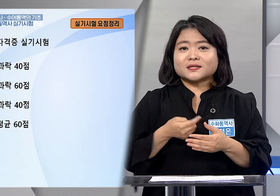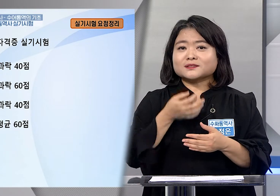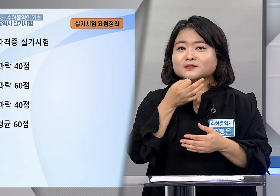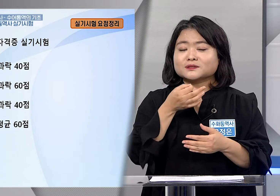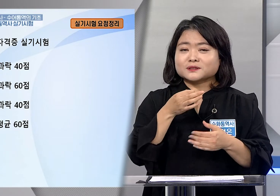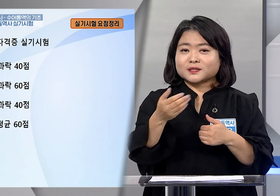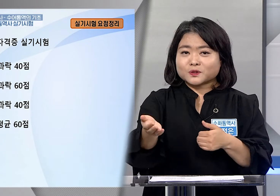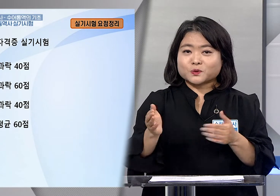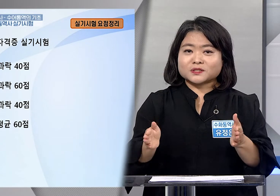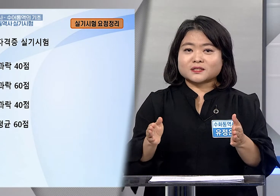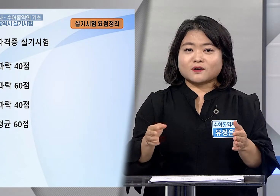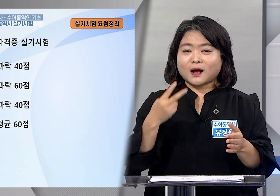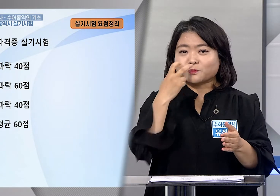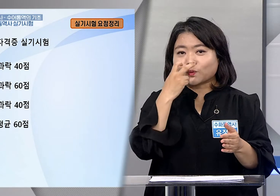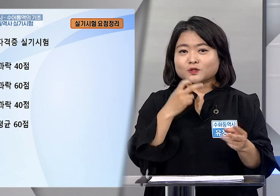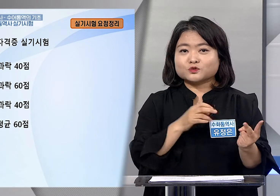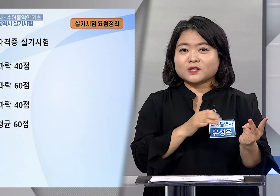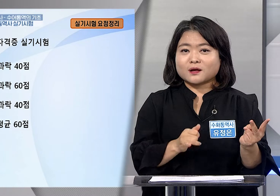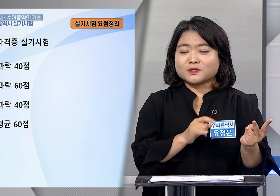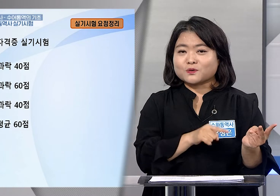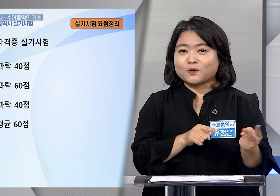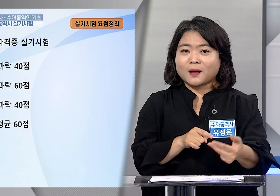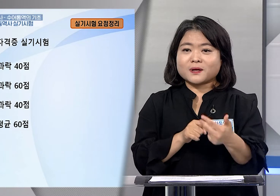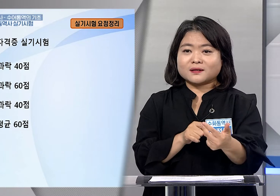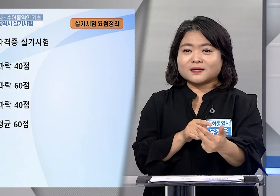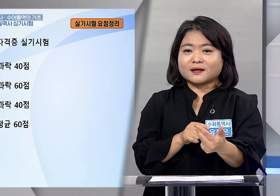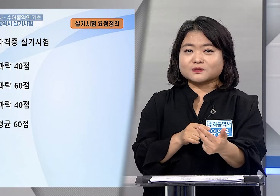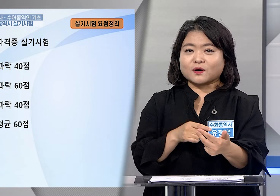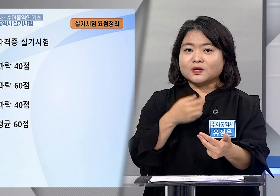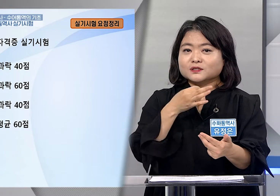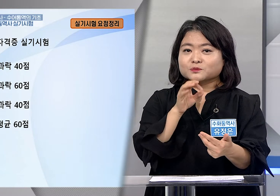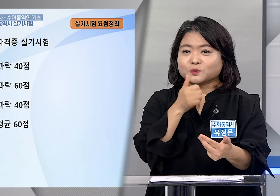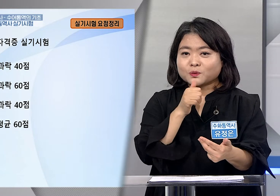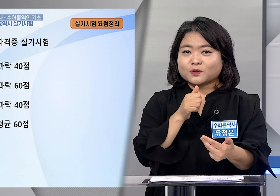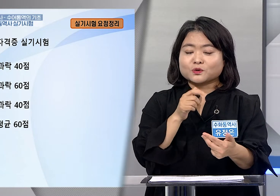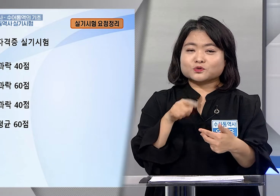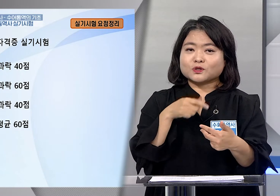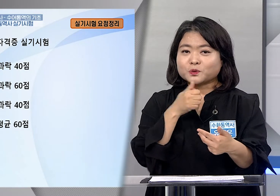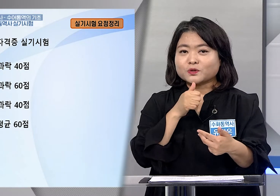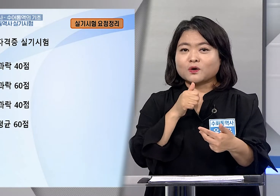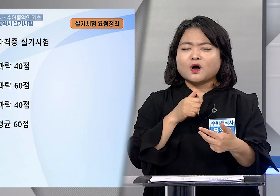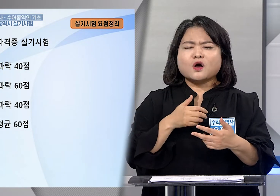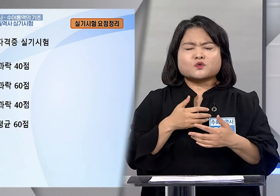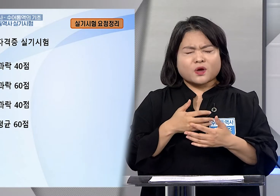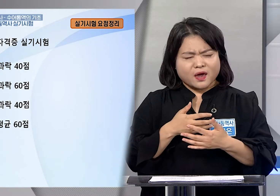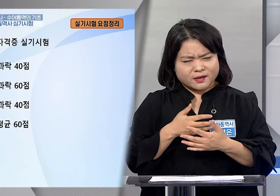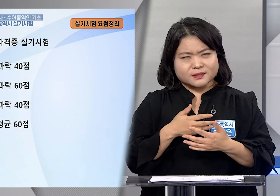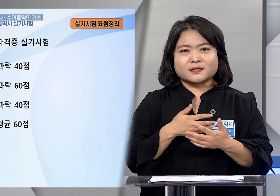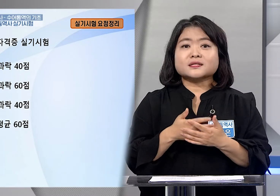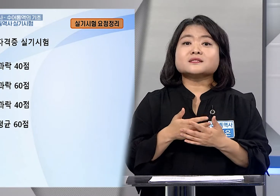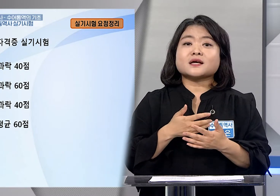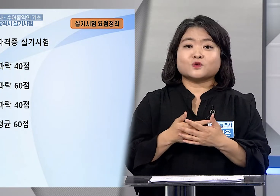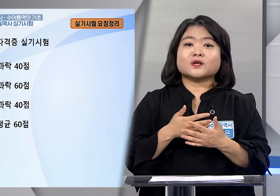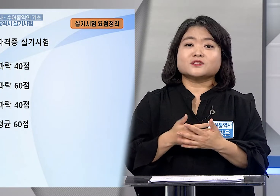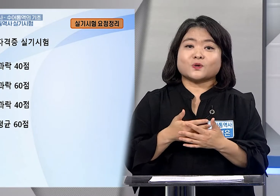혼자서 교실에서 감독관 2사람이 있고 카메라를 향해서 음성 통역, 수화 통역 굉장히 긴장이